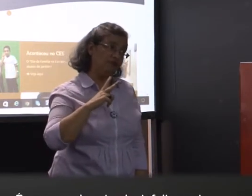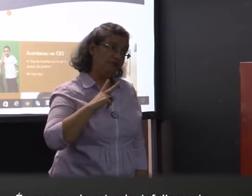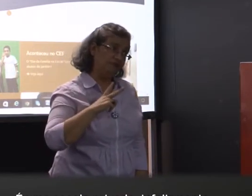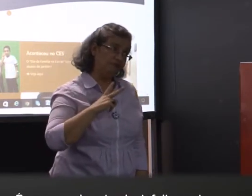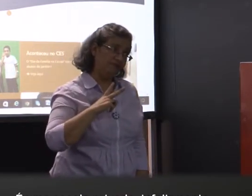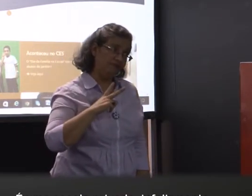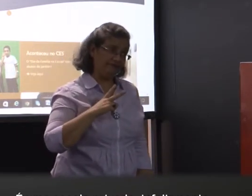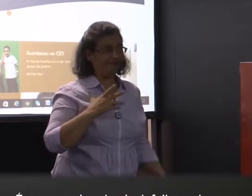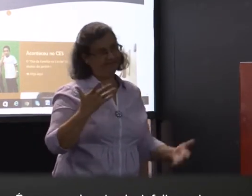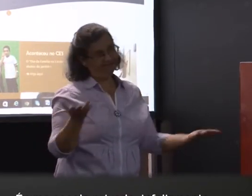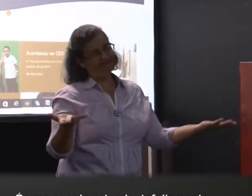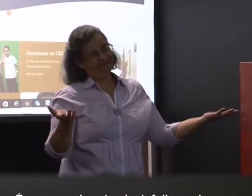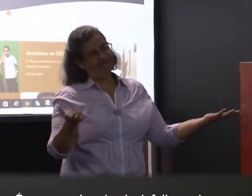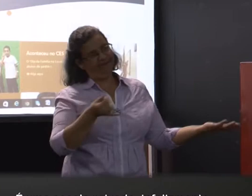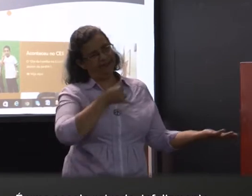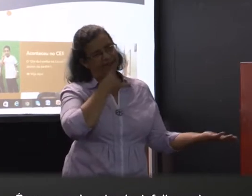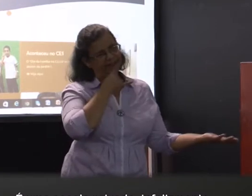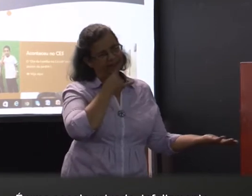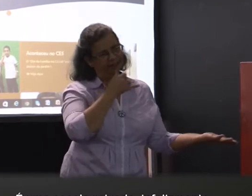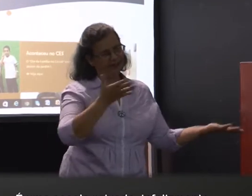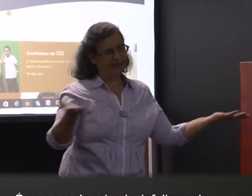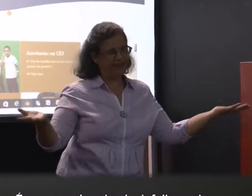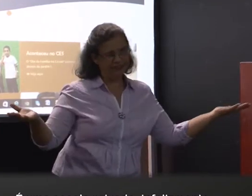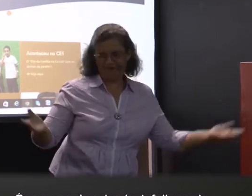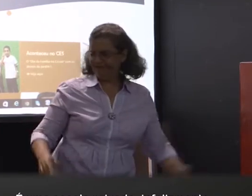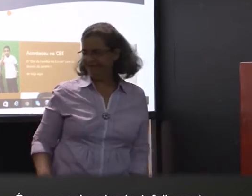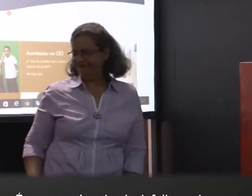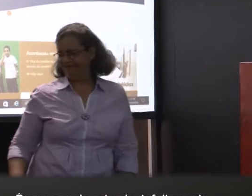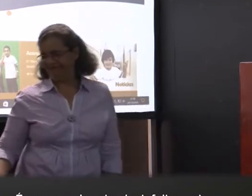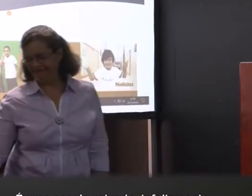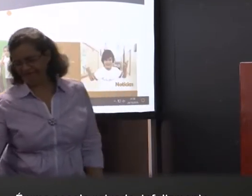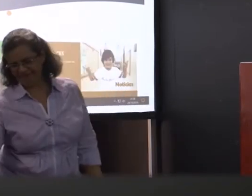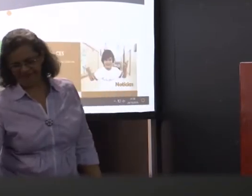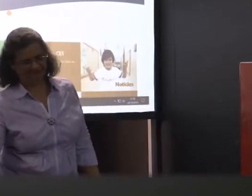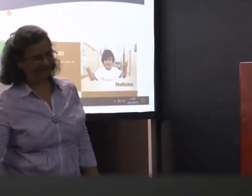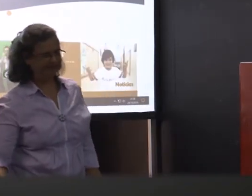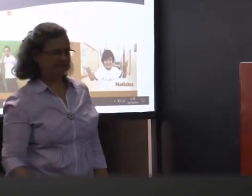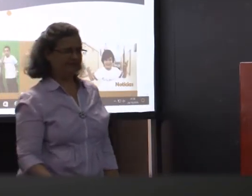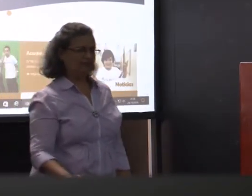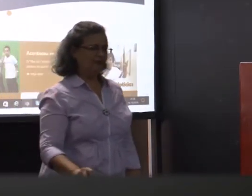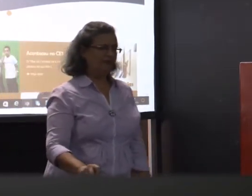escola privada, né? Infelizmente.